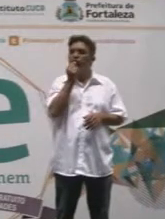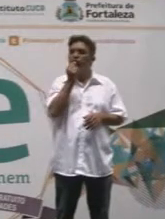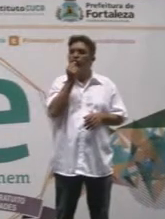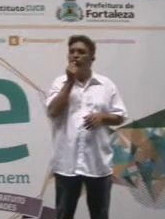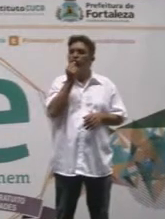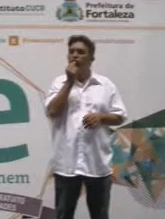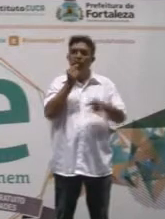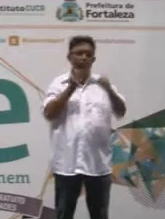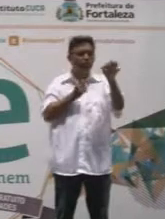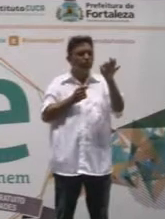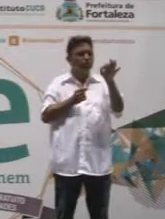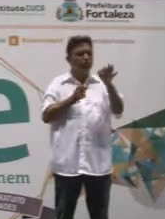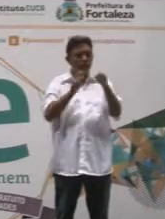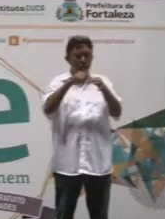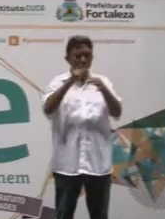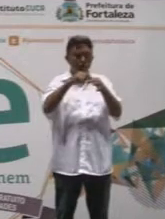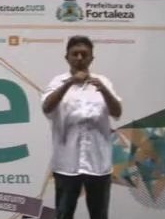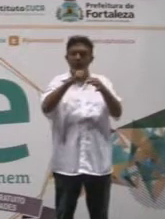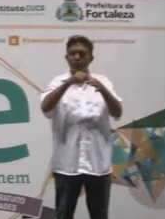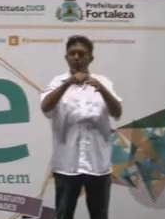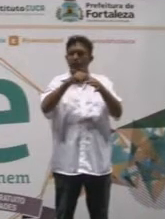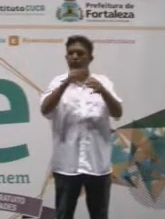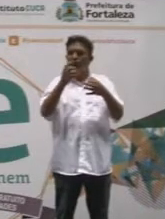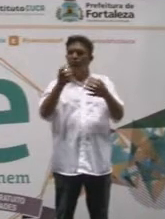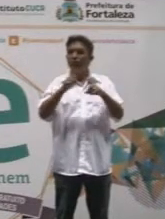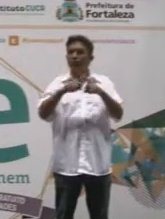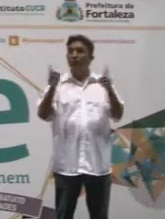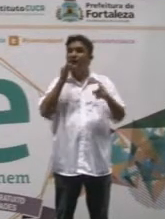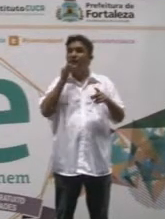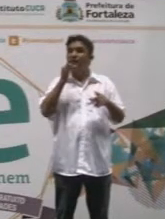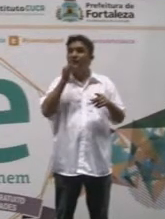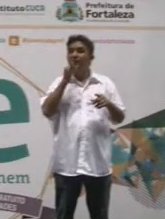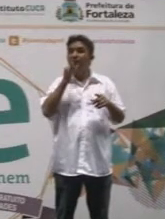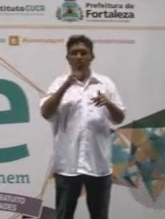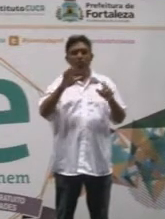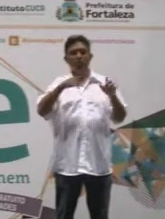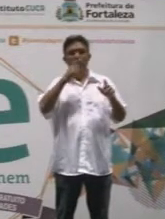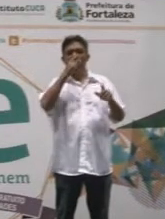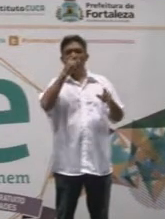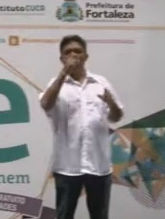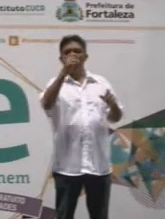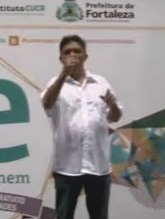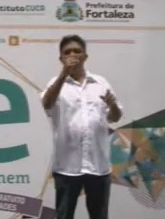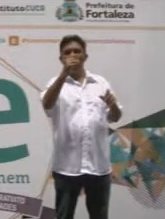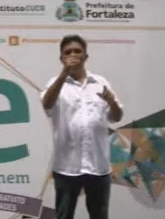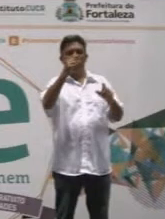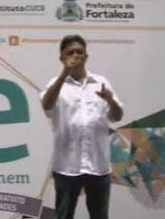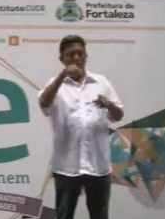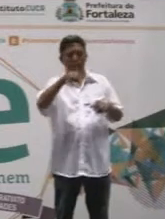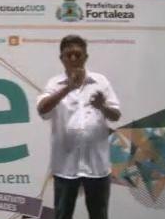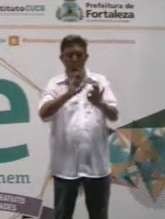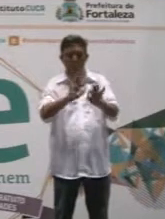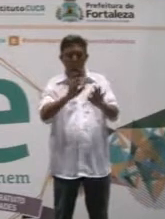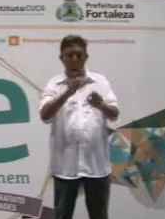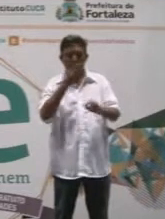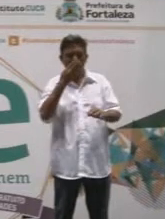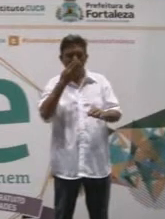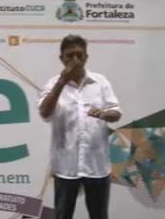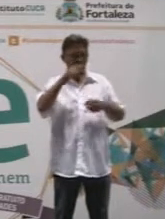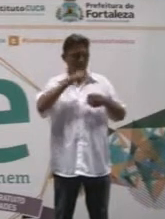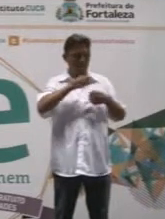semente. Entendeu? Ele come. Mas o pássaro do bico intermediário nem bebe néctar e nem